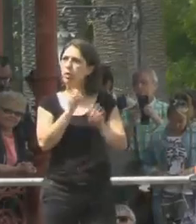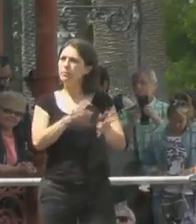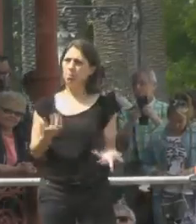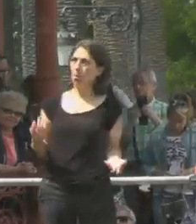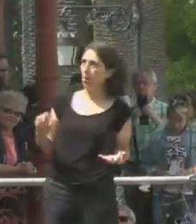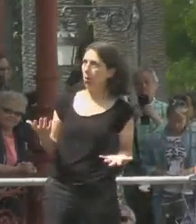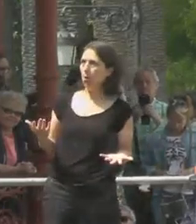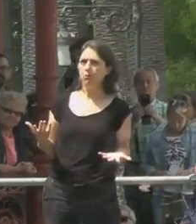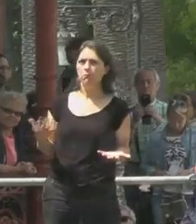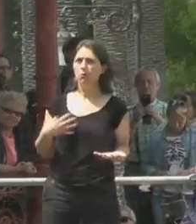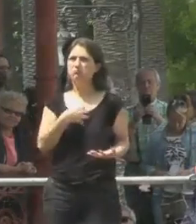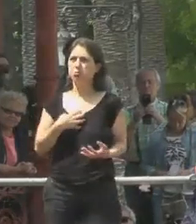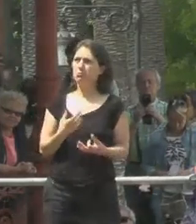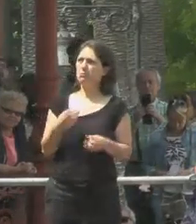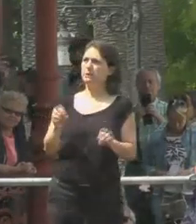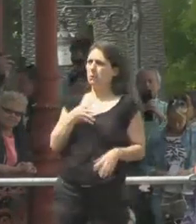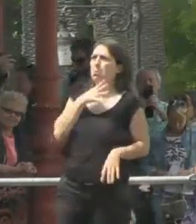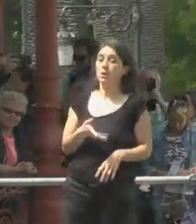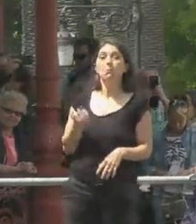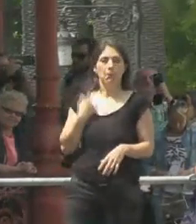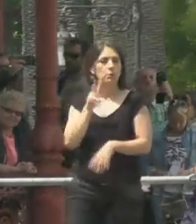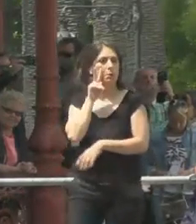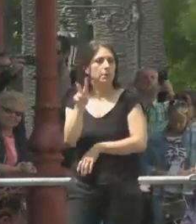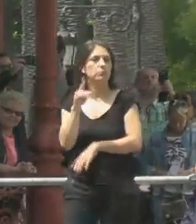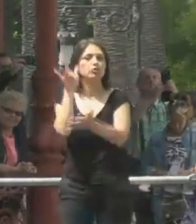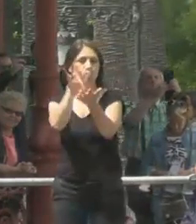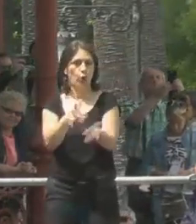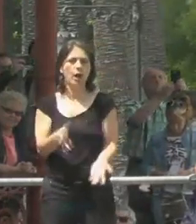Sí, está en funciones, pero lo hemos visto dimitir. Lo